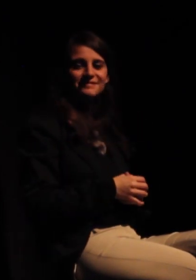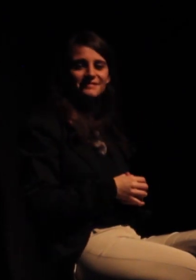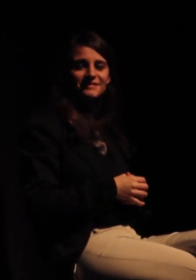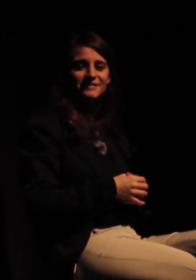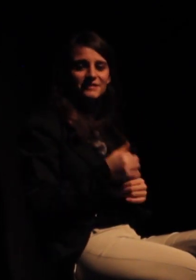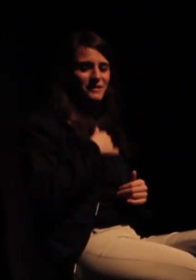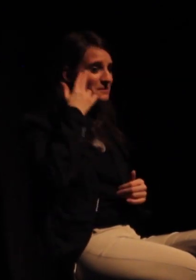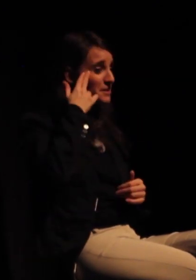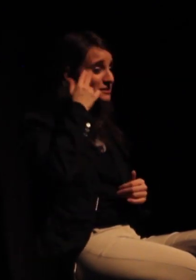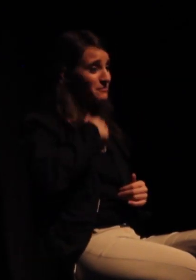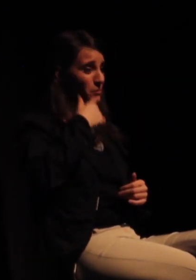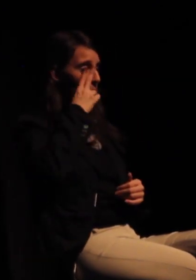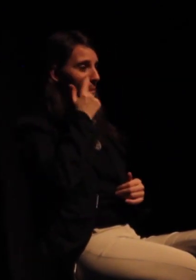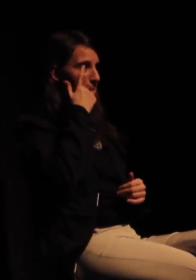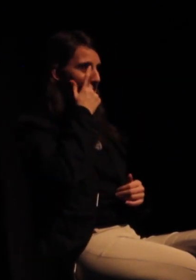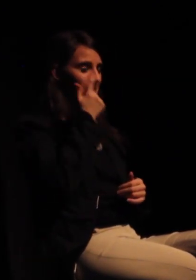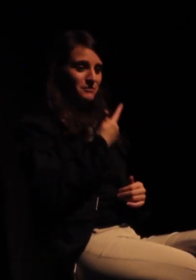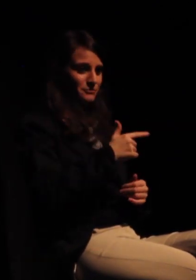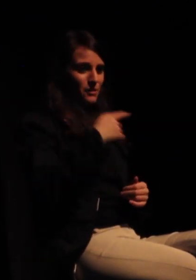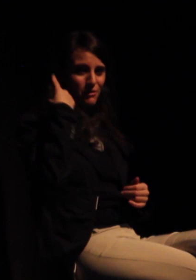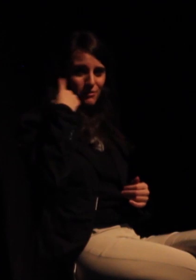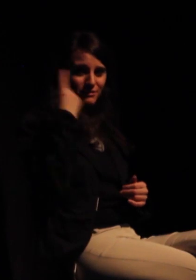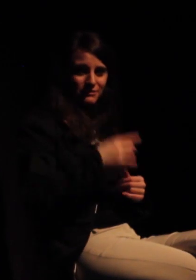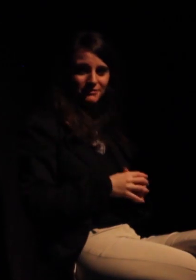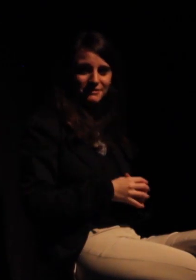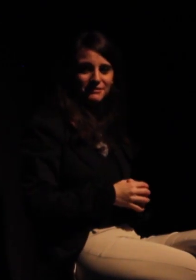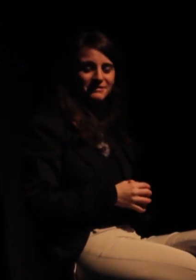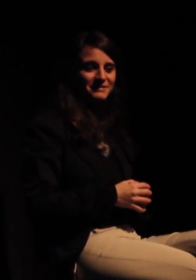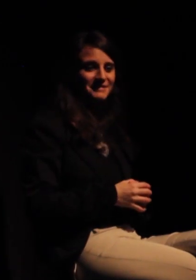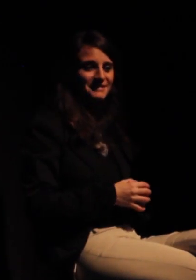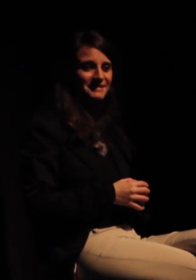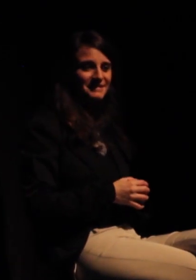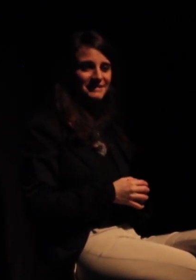Eu imagino que eu seja. Vocês estão me olhando estranho, mas eu sou.